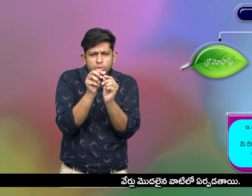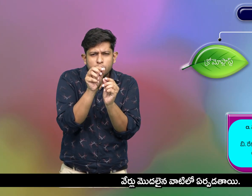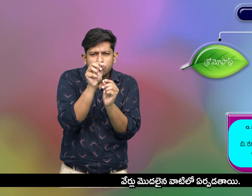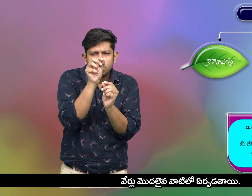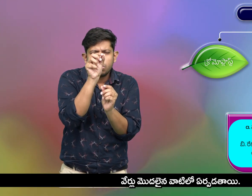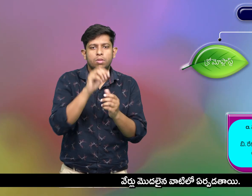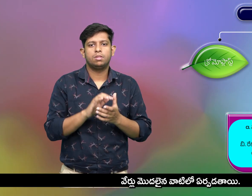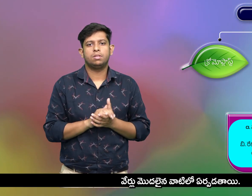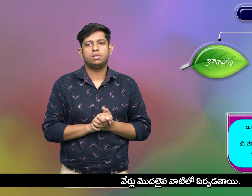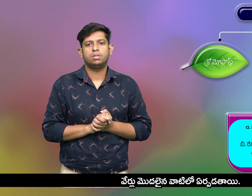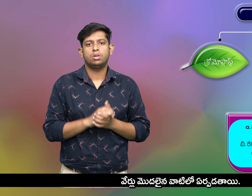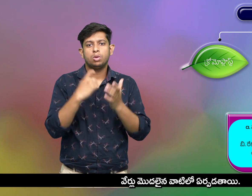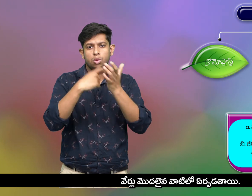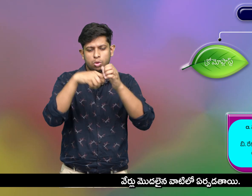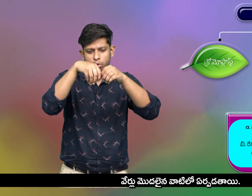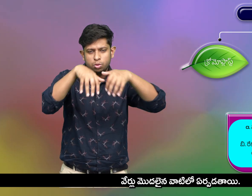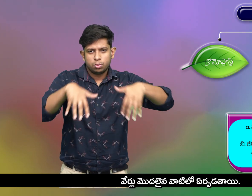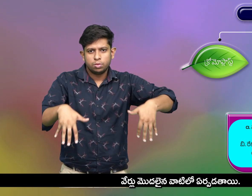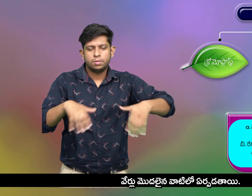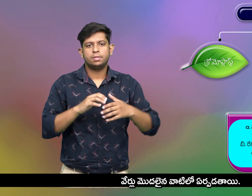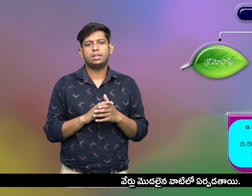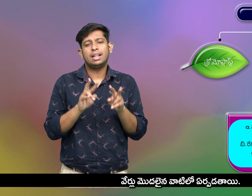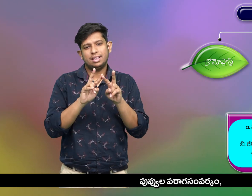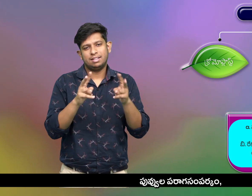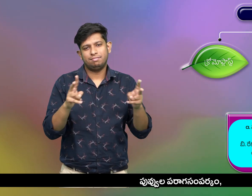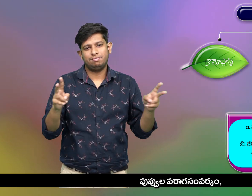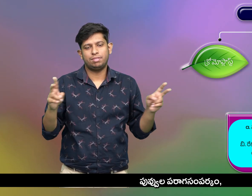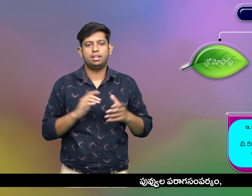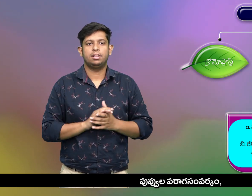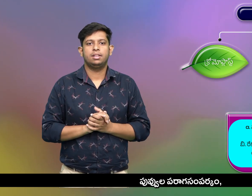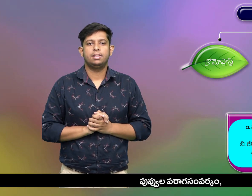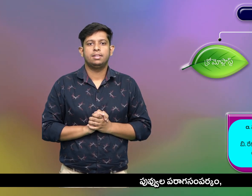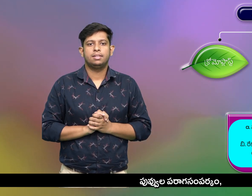వేర్లు మొదలైన వాటిలో ఏర్పడతాయి. పువ్వుల పరాగ సంపర్కం,